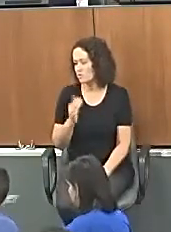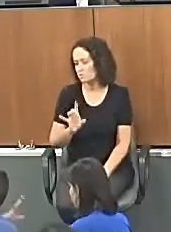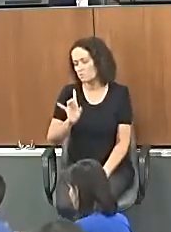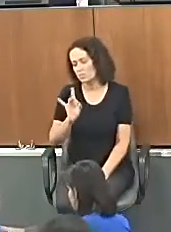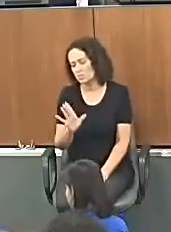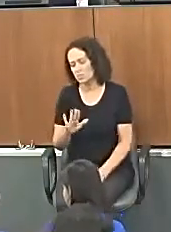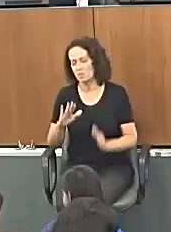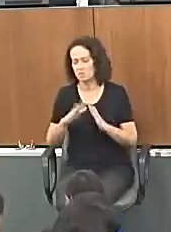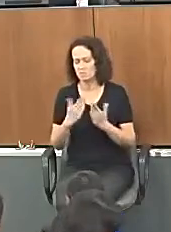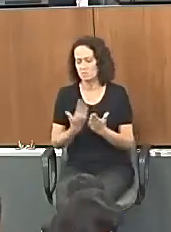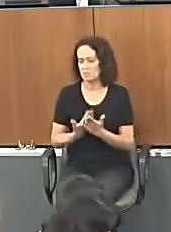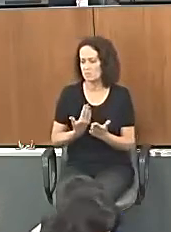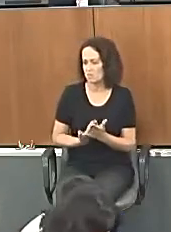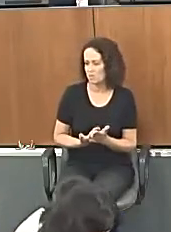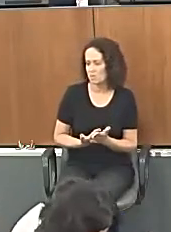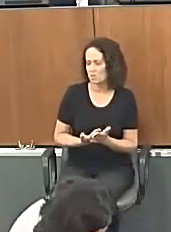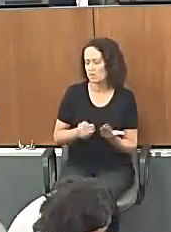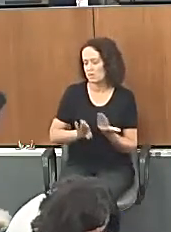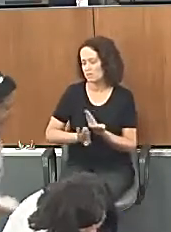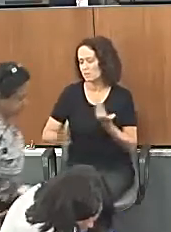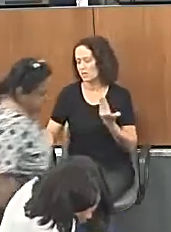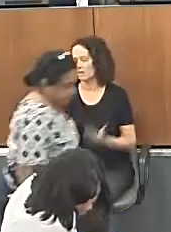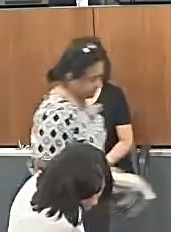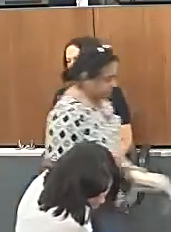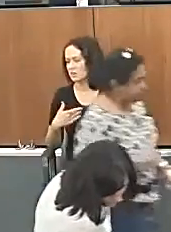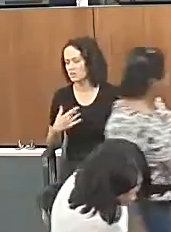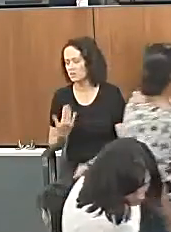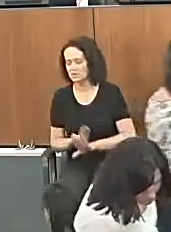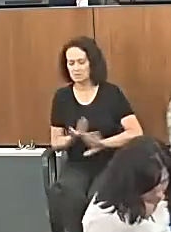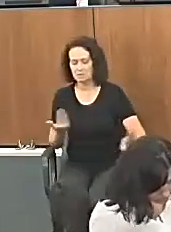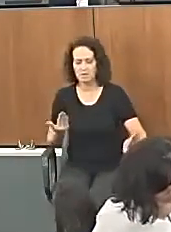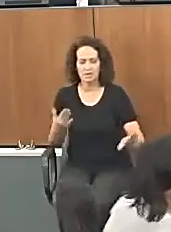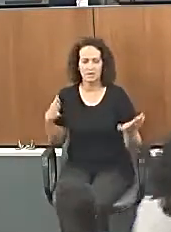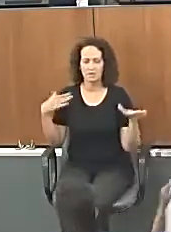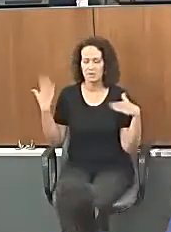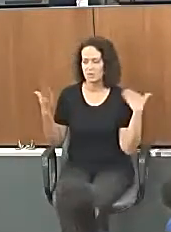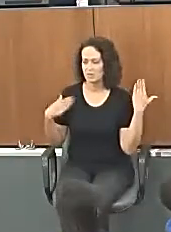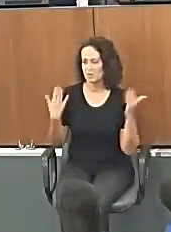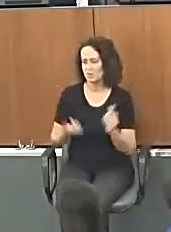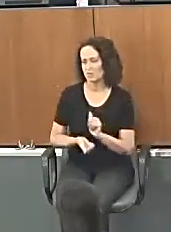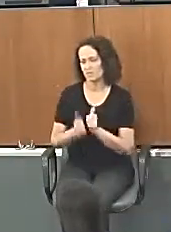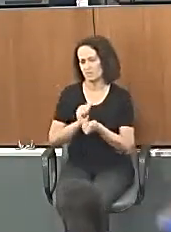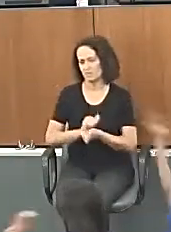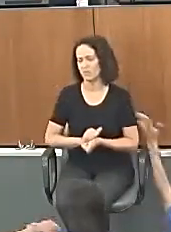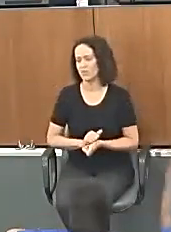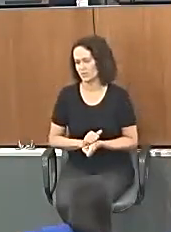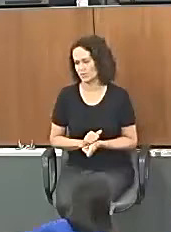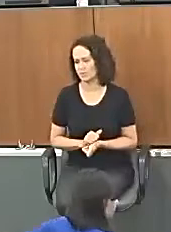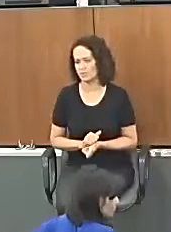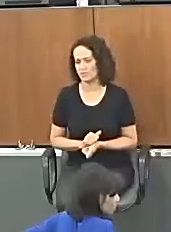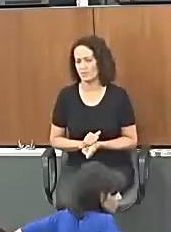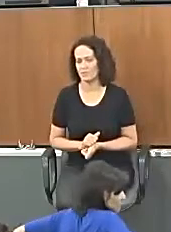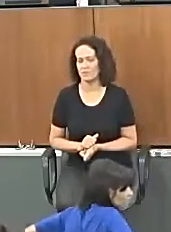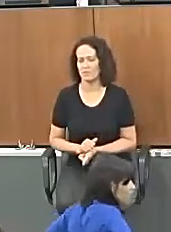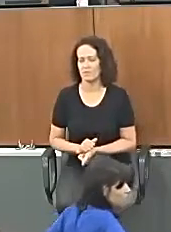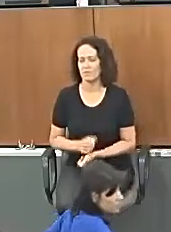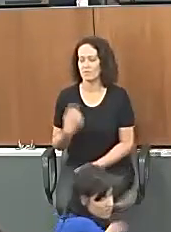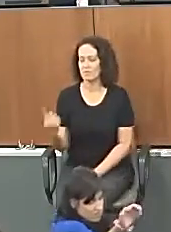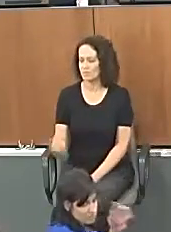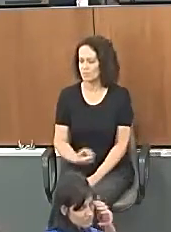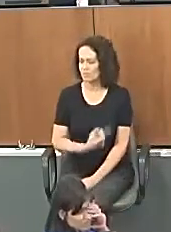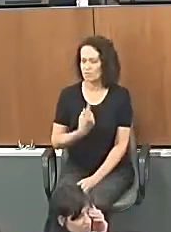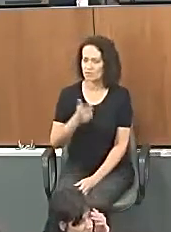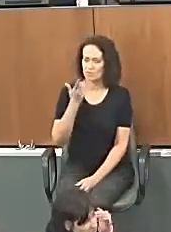da educação filiada da questão da saúde na questão do esporte então é uma fala muito otimista espero que realmente a gente consiga